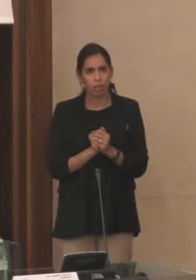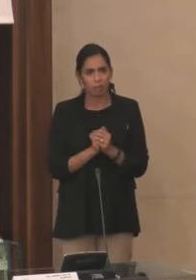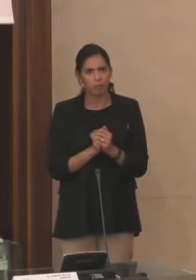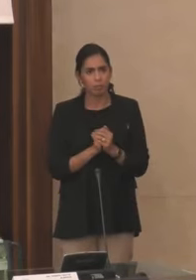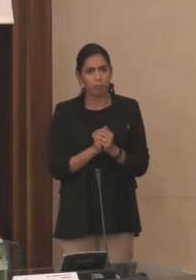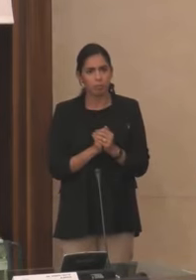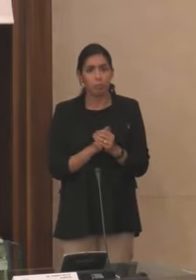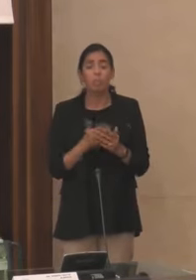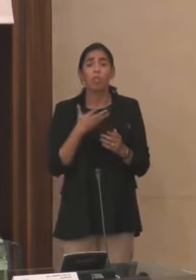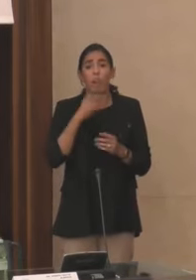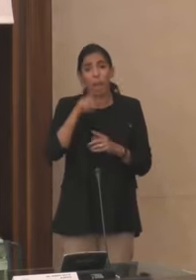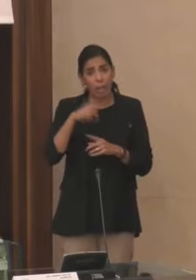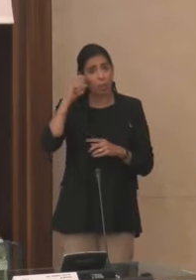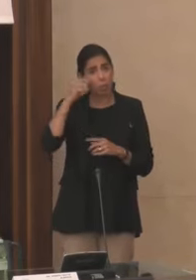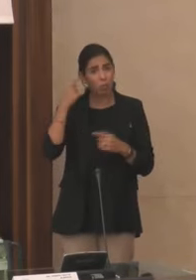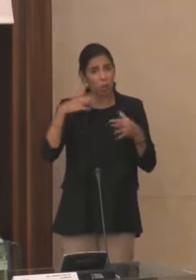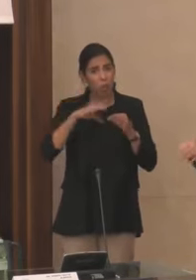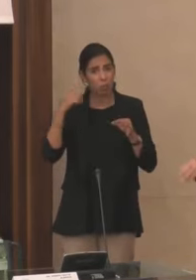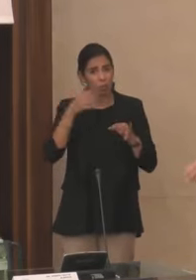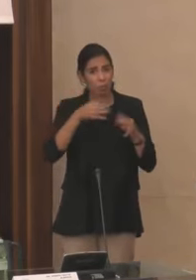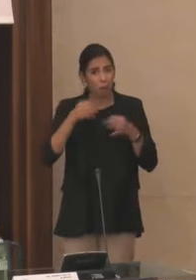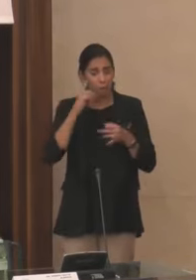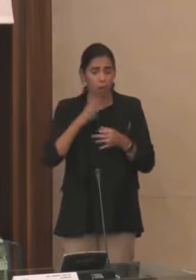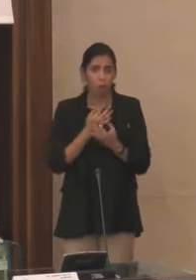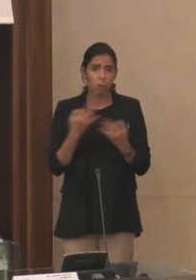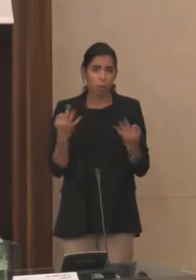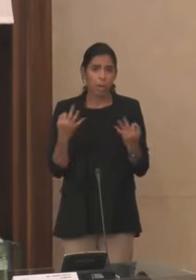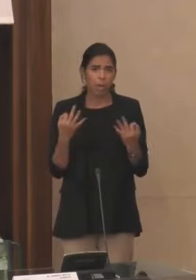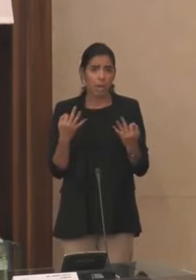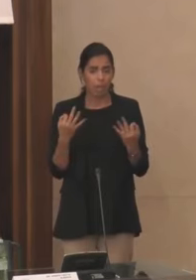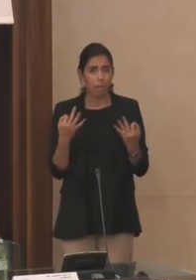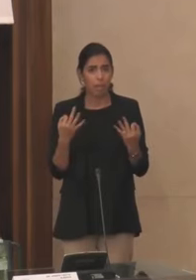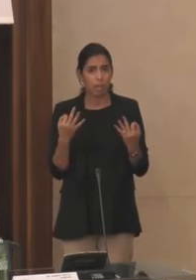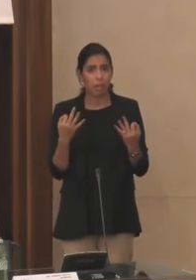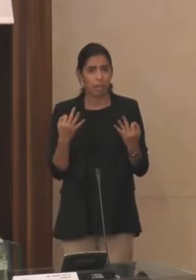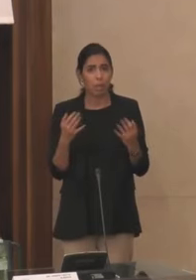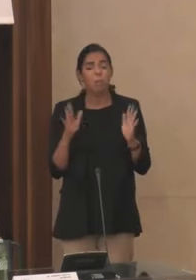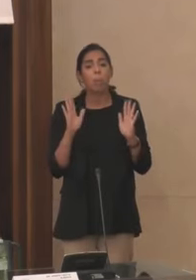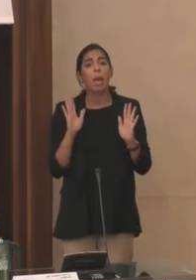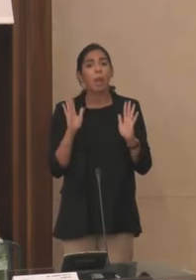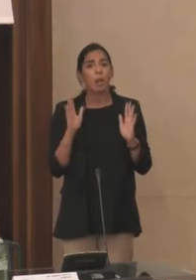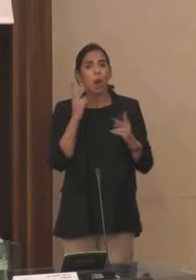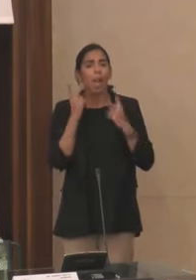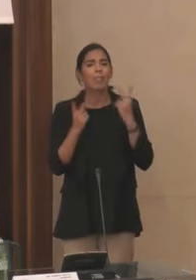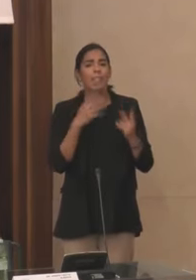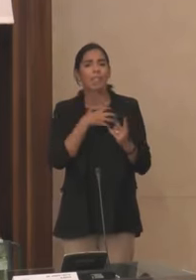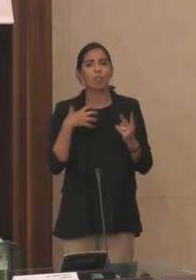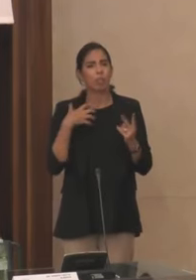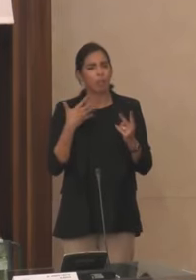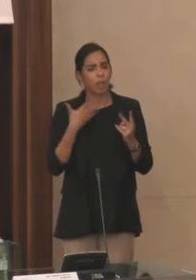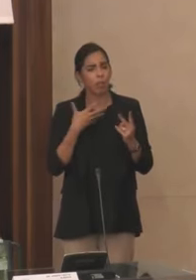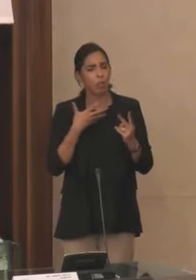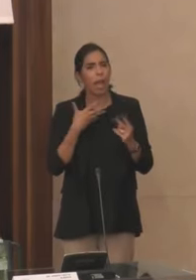stata una truffa, lo so molto bene, però anche se togliamo quei lavori là, come dire, l'evidenza scientifica è molto alta, eppure nessuno